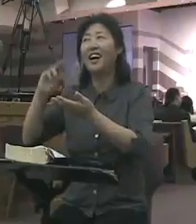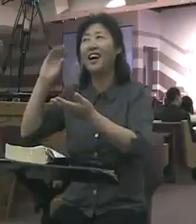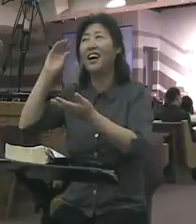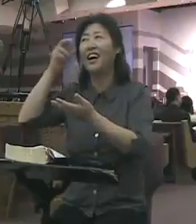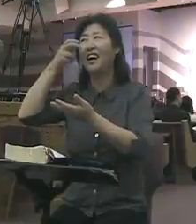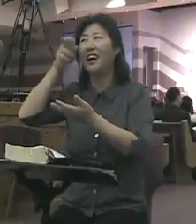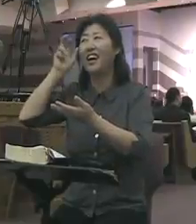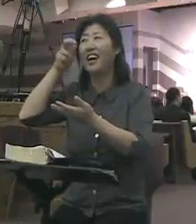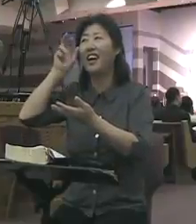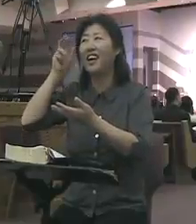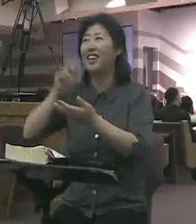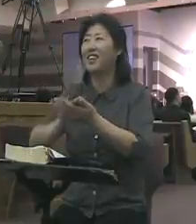이